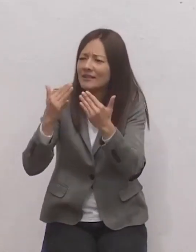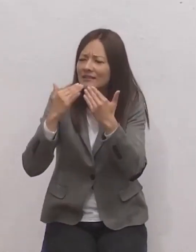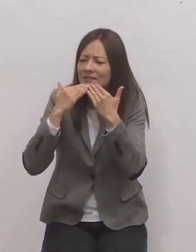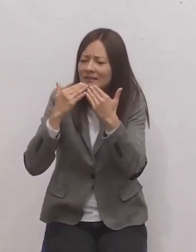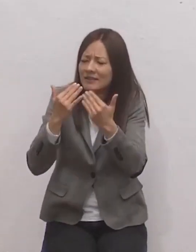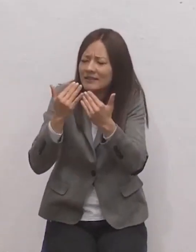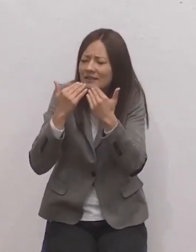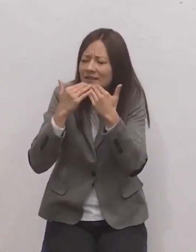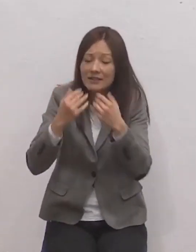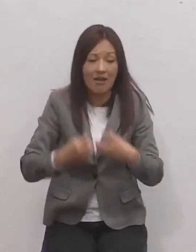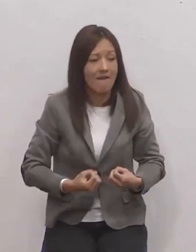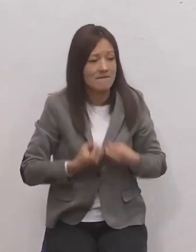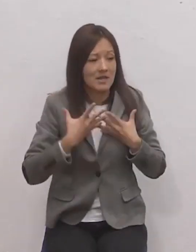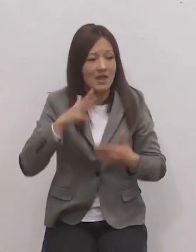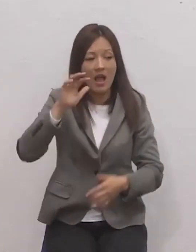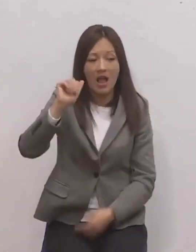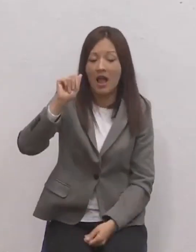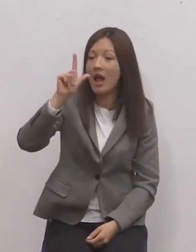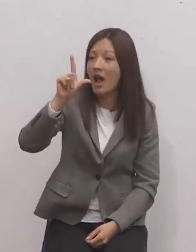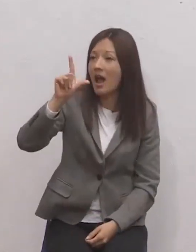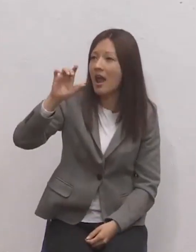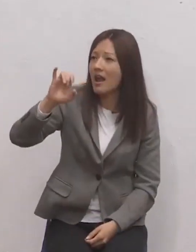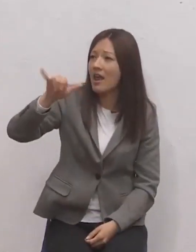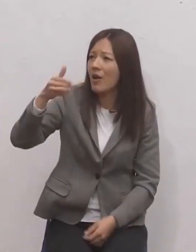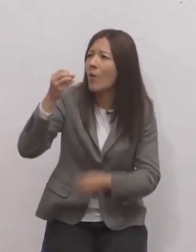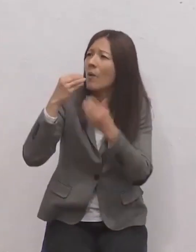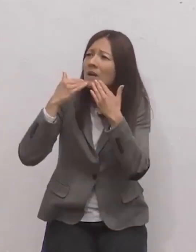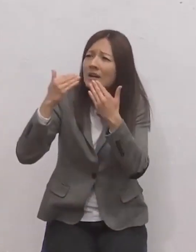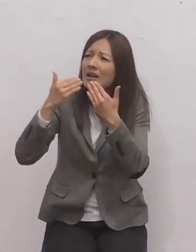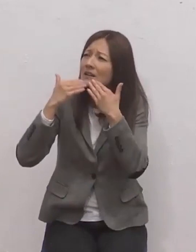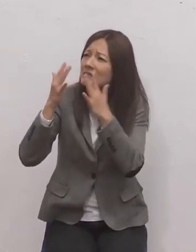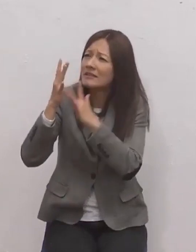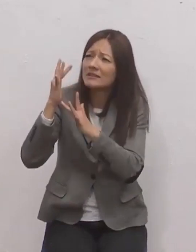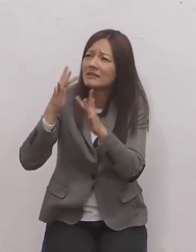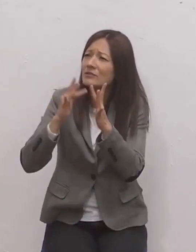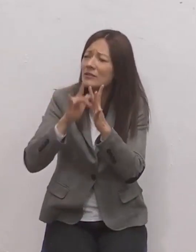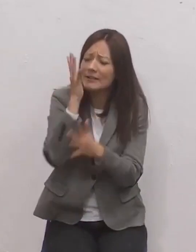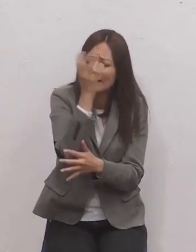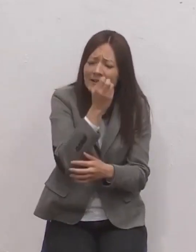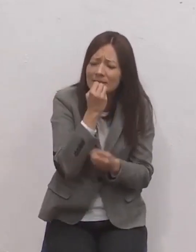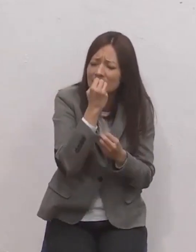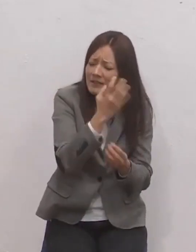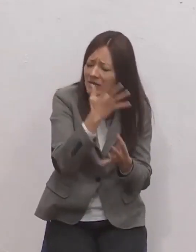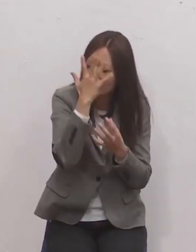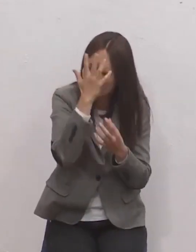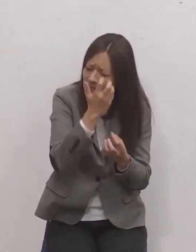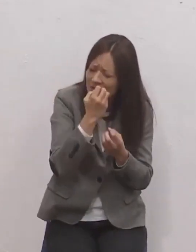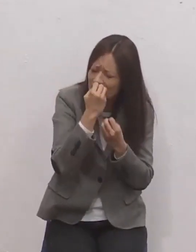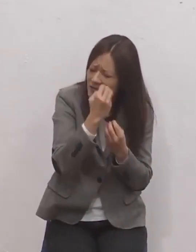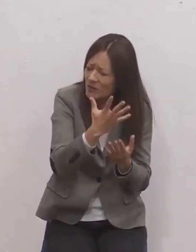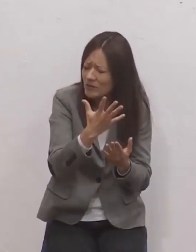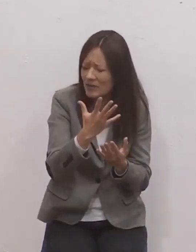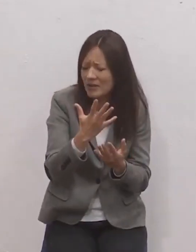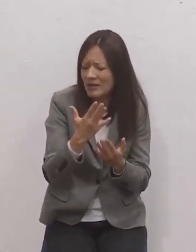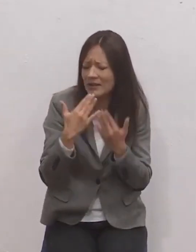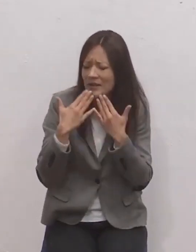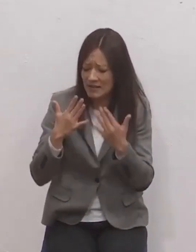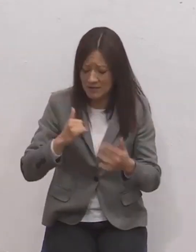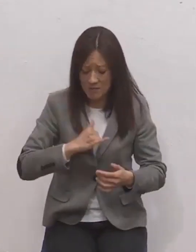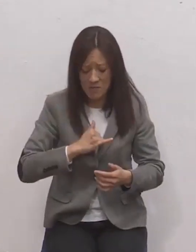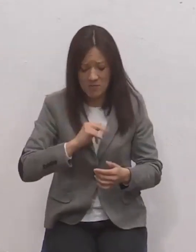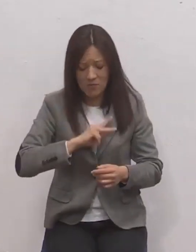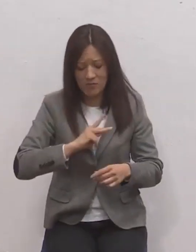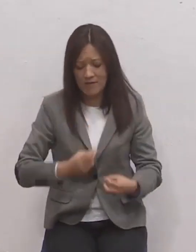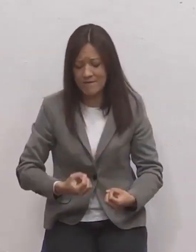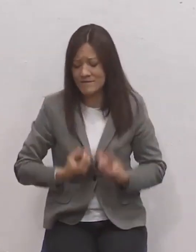Gracias, gracias por la vida de Alejo, Señor. Gracias, Jesús. Es precioso, Señor. Gracias por mi vida, Jesús.